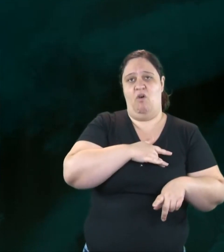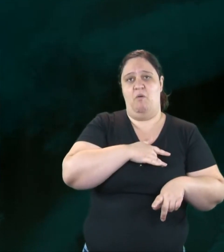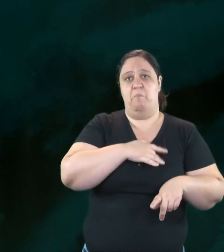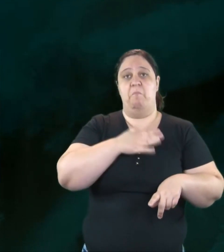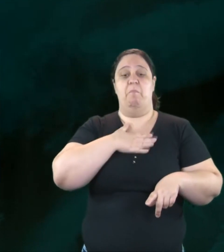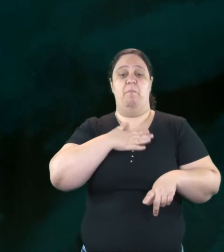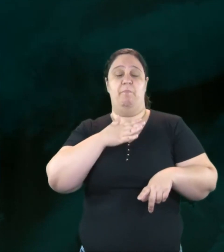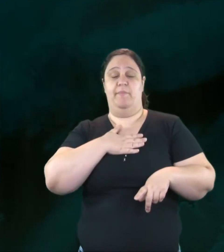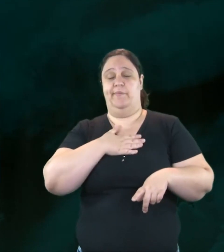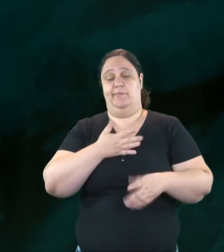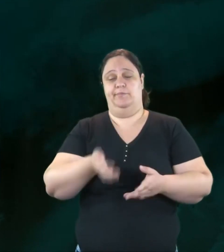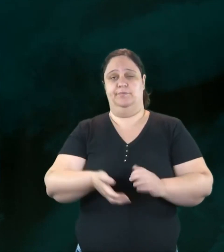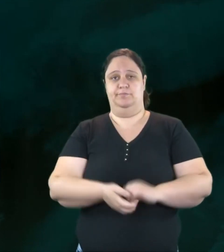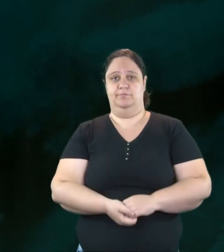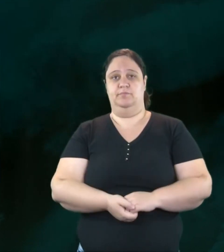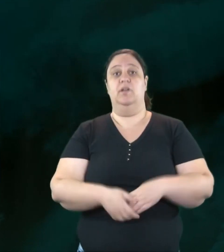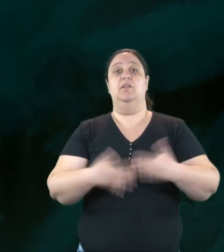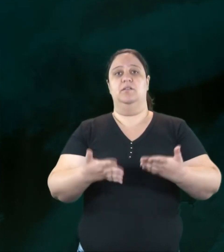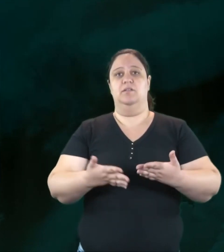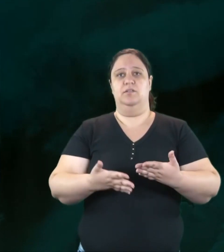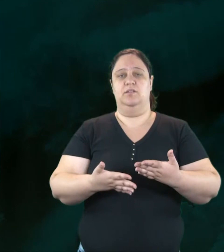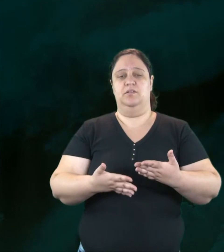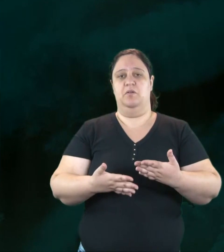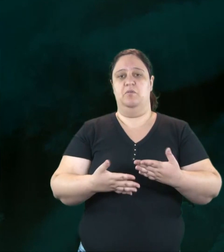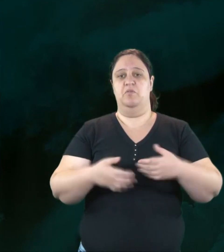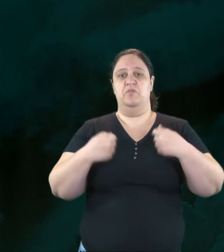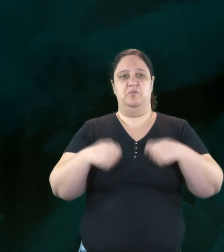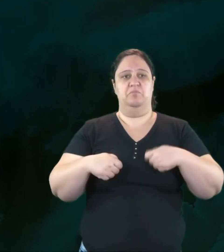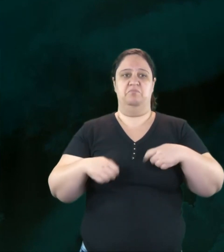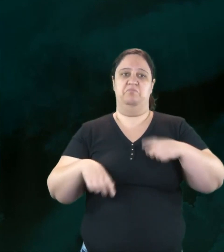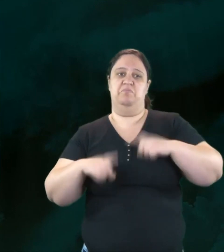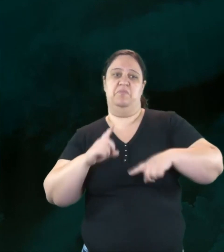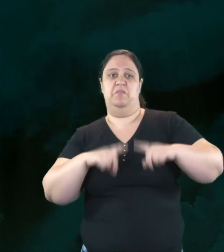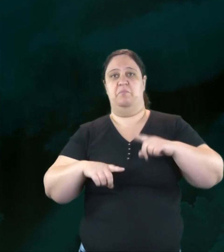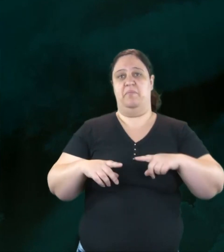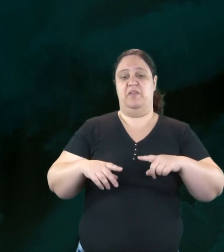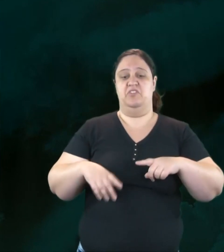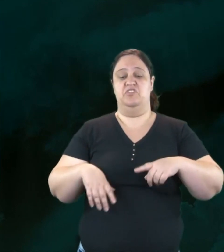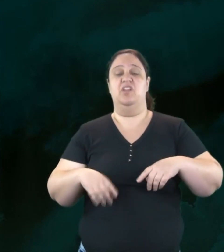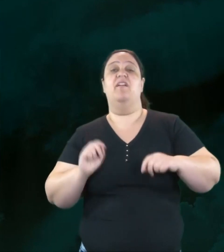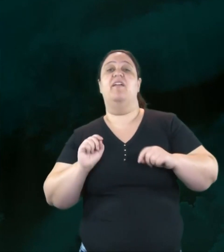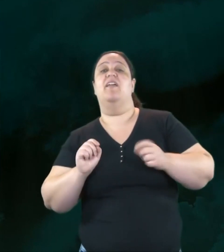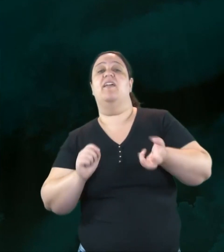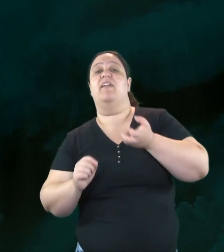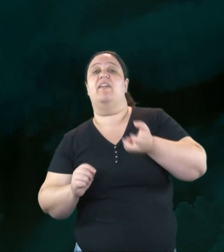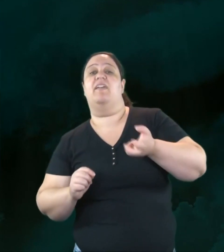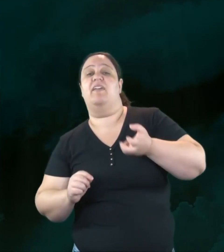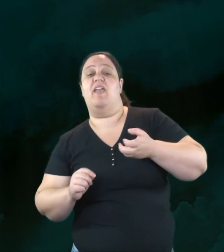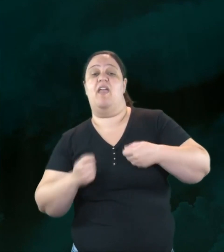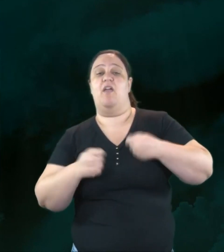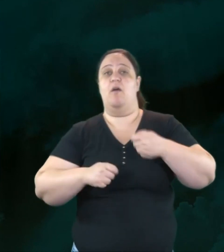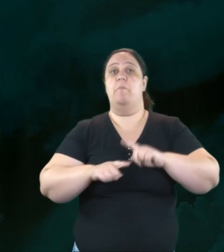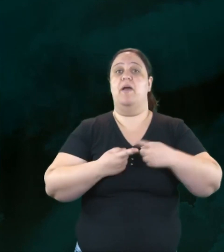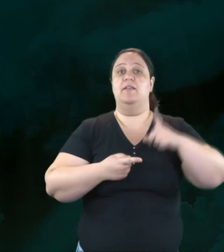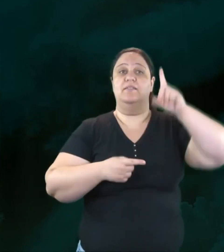ter compaixão. Assim, pois, não depende de quem quer ou de quem corre, mas de usar Deus a sua misericórdia.